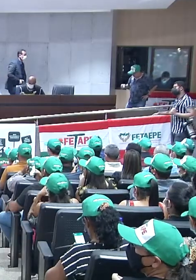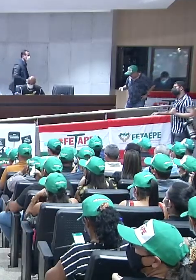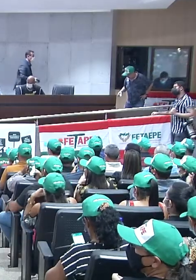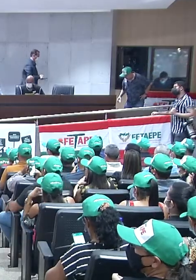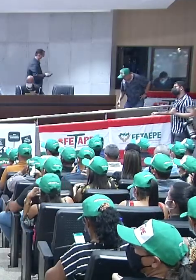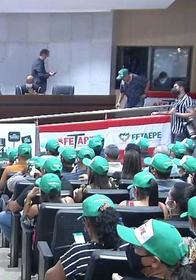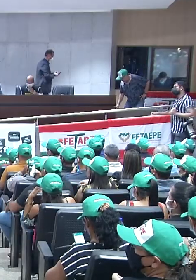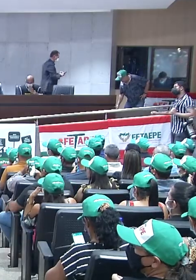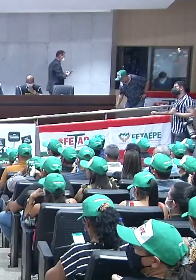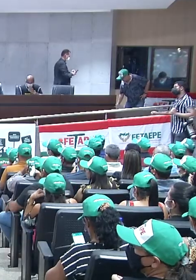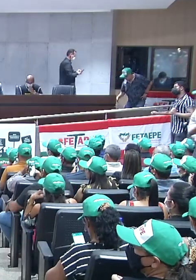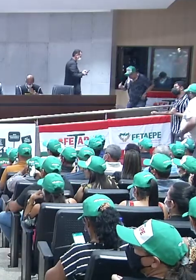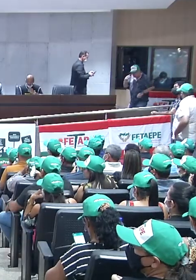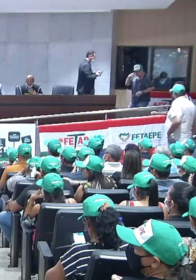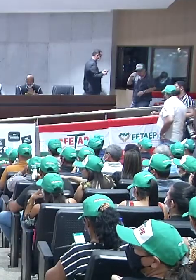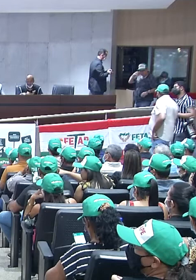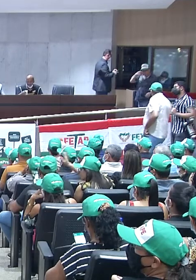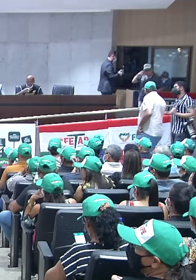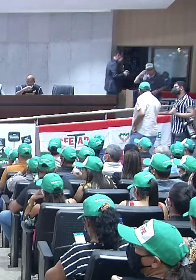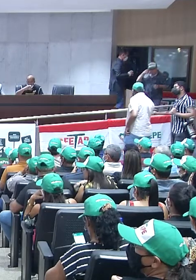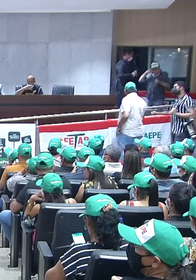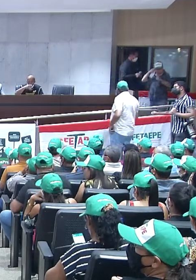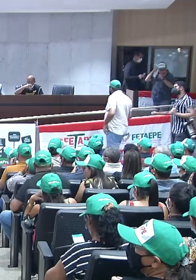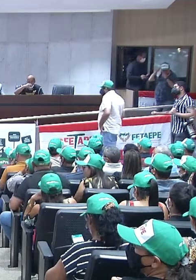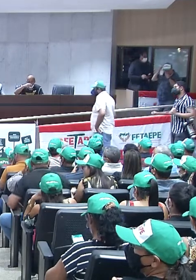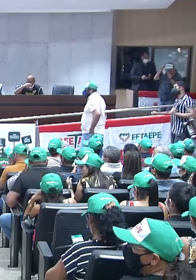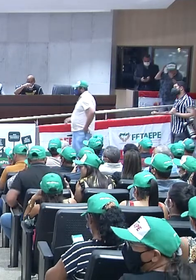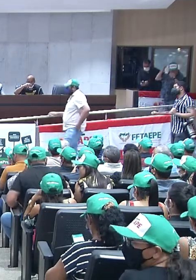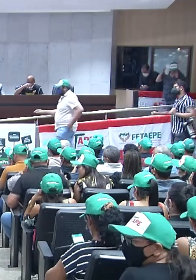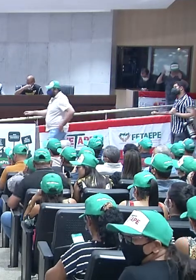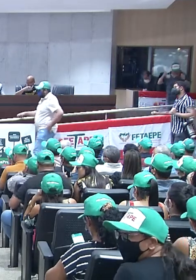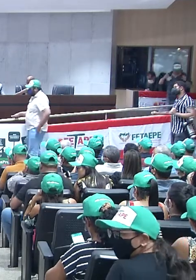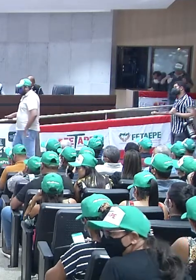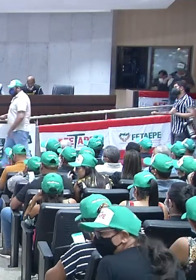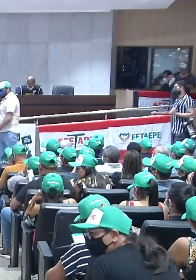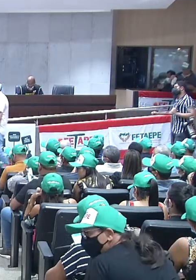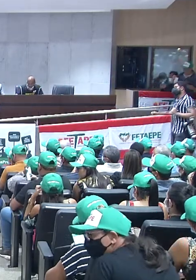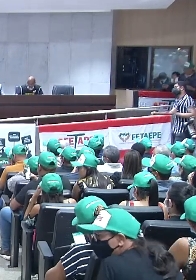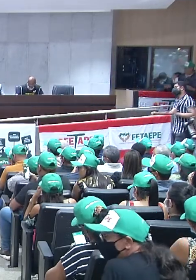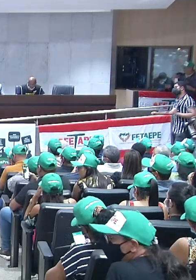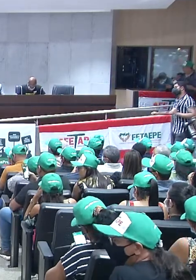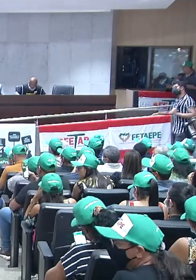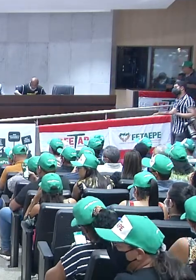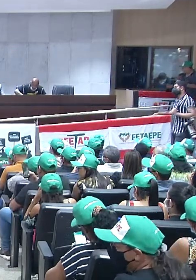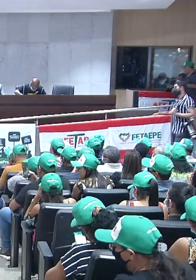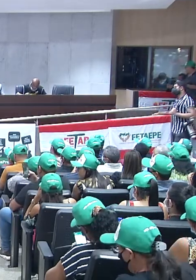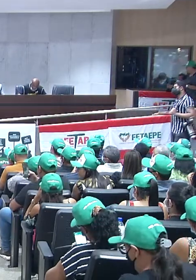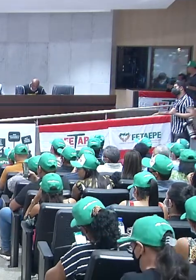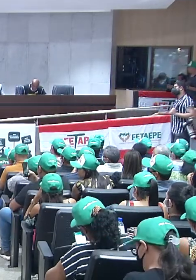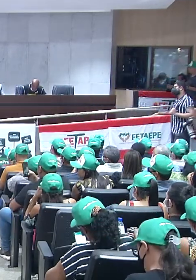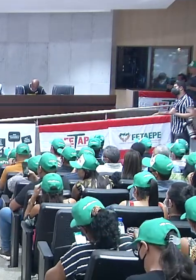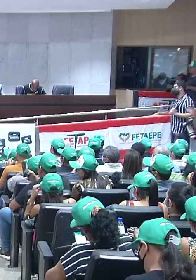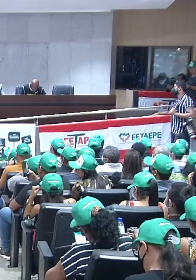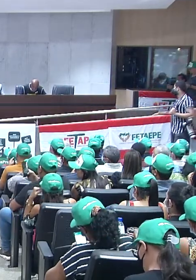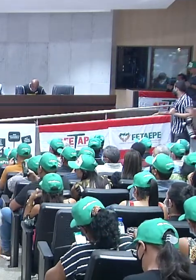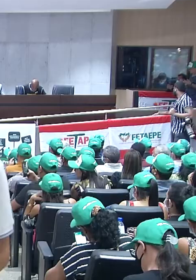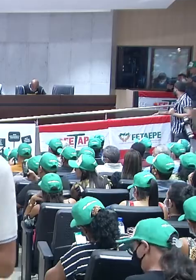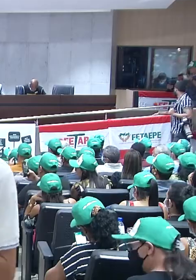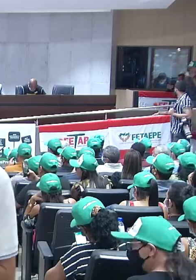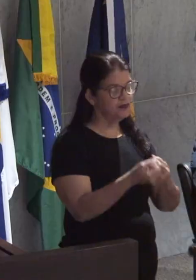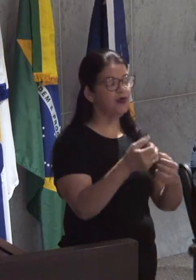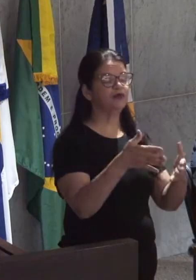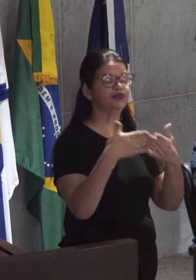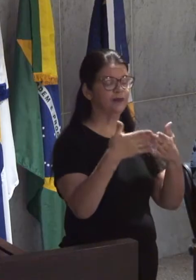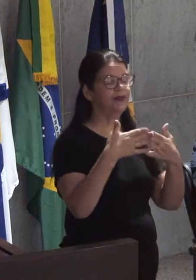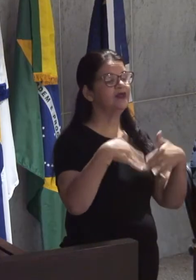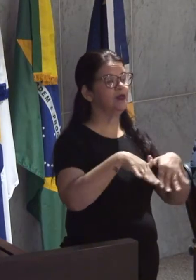Também, como encaminhamento, a Comissão de Agricultura e Pecuária, juntamente com as organizações, vamos